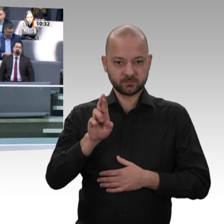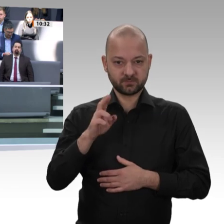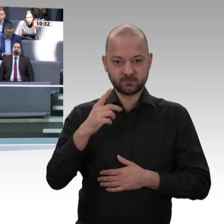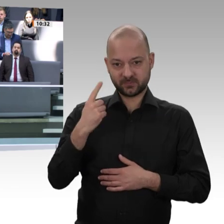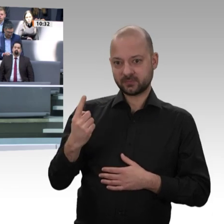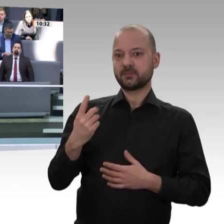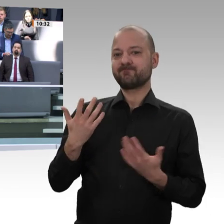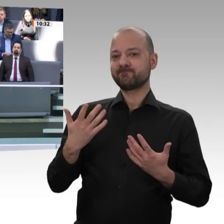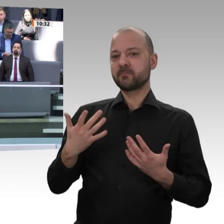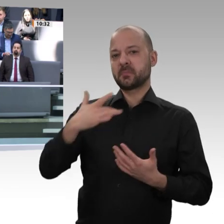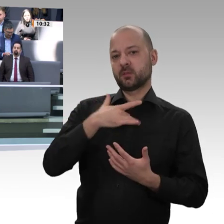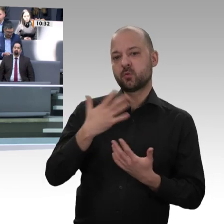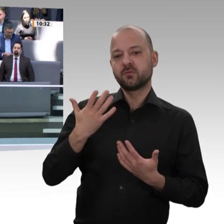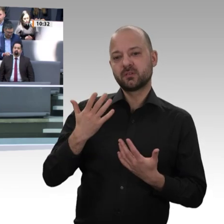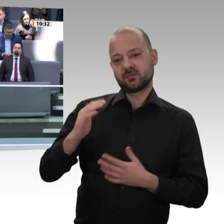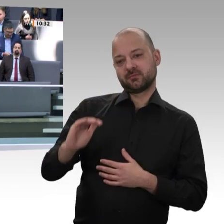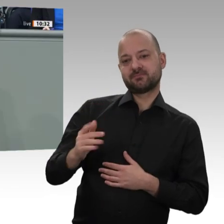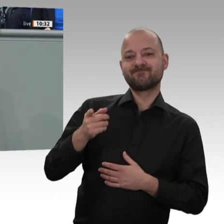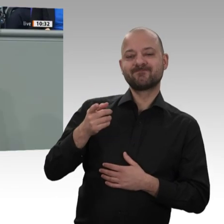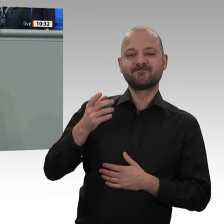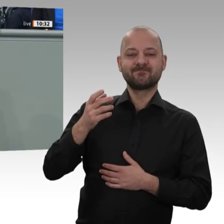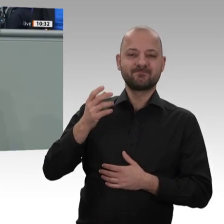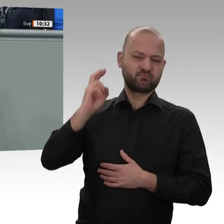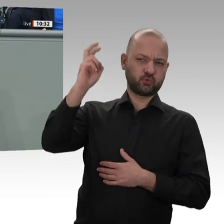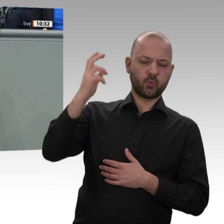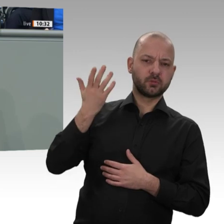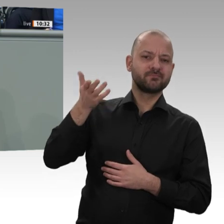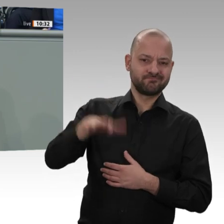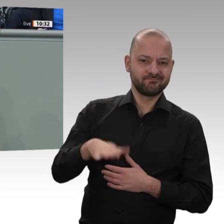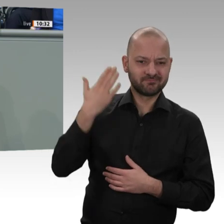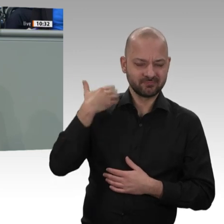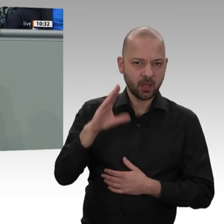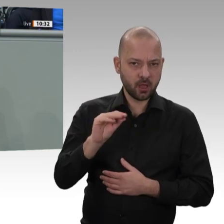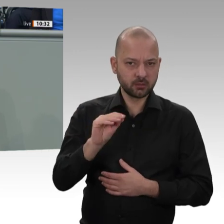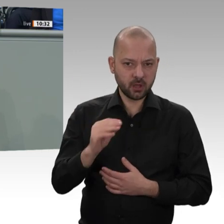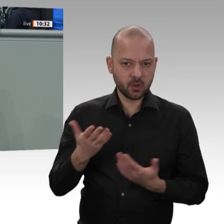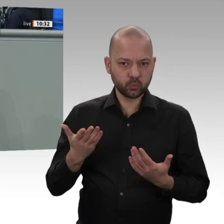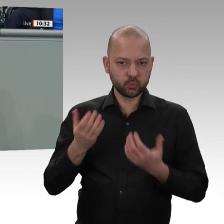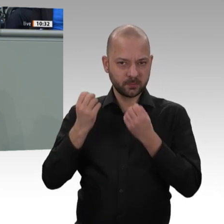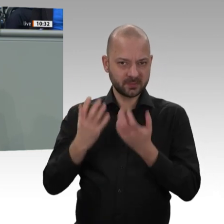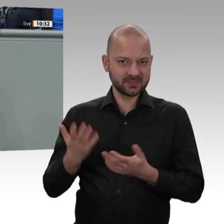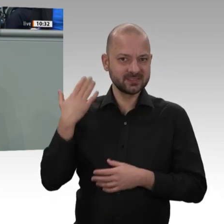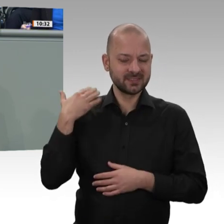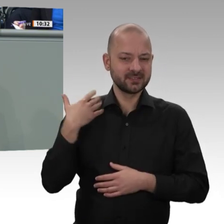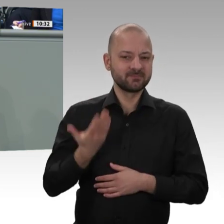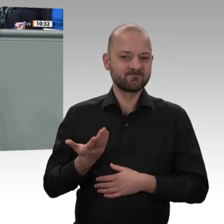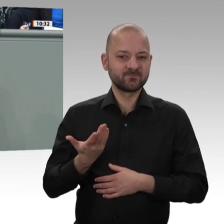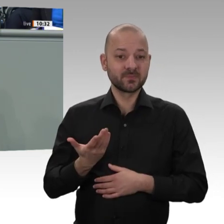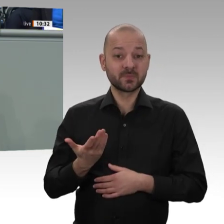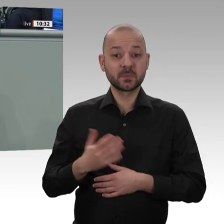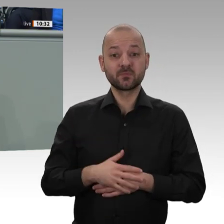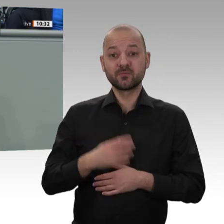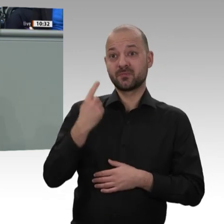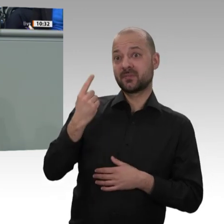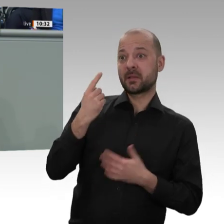Leben, hatte Träume und Ziele. Rassismus, Hass und Menschenfeindlichkeit haben ihn und die anderen Opfer